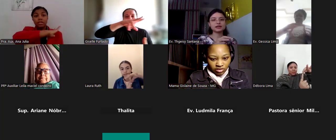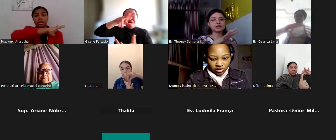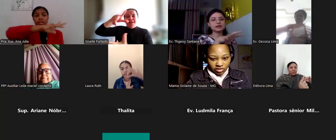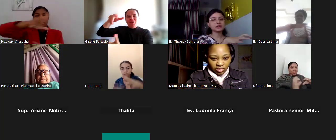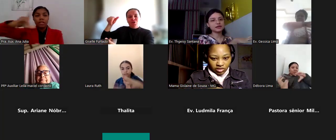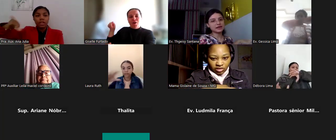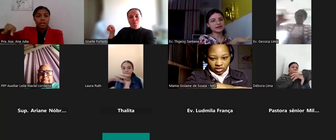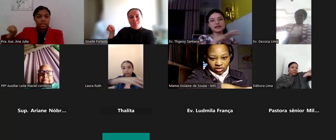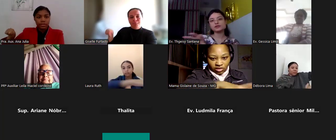internacional.